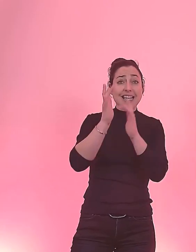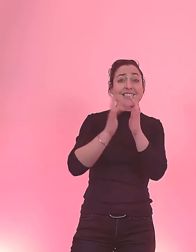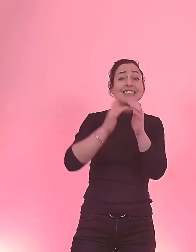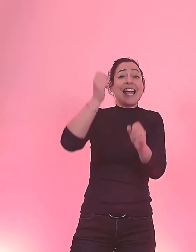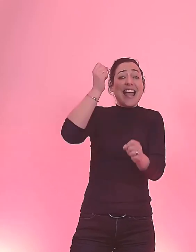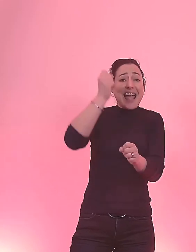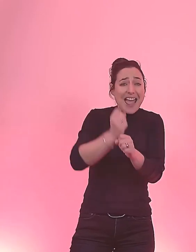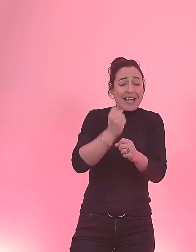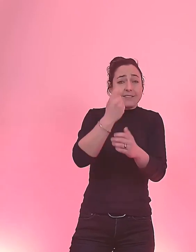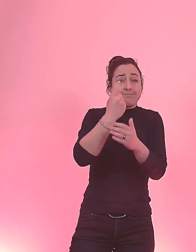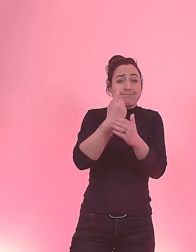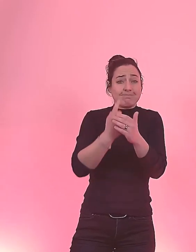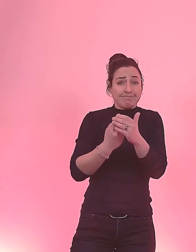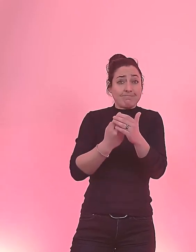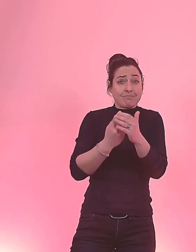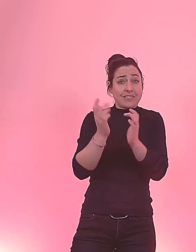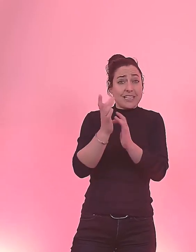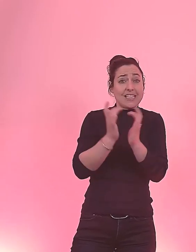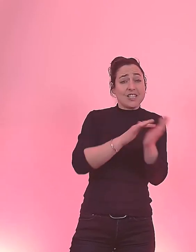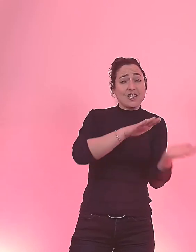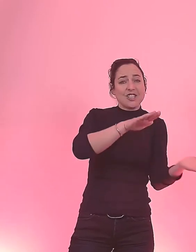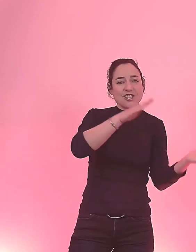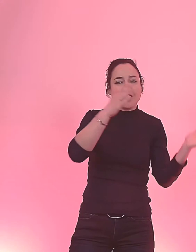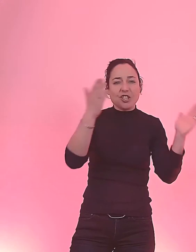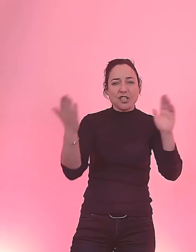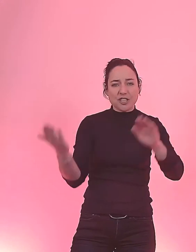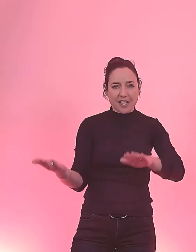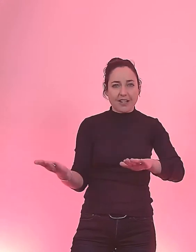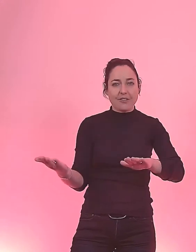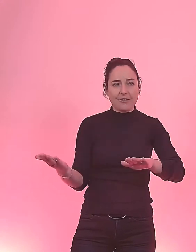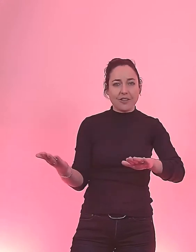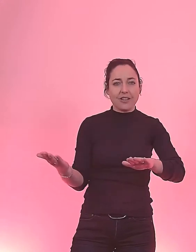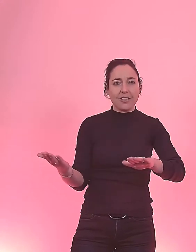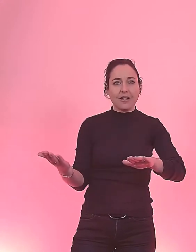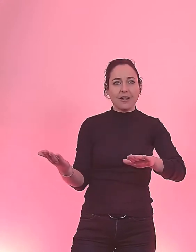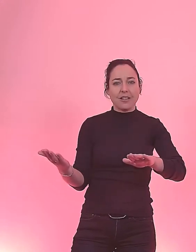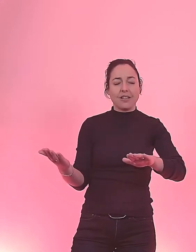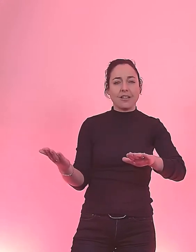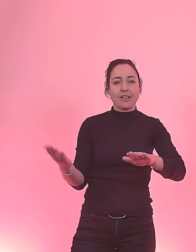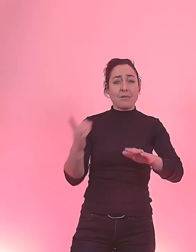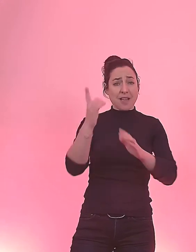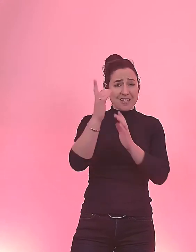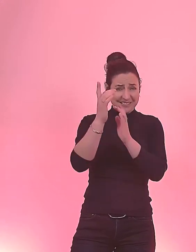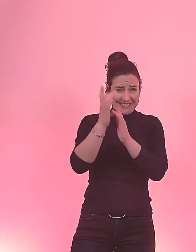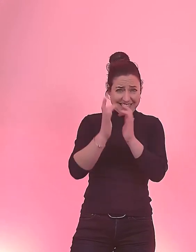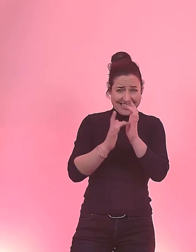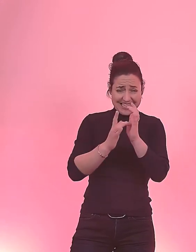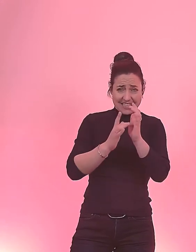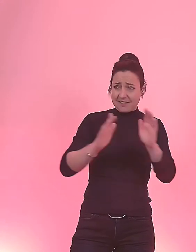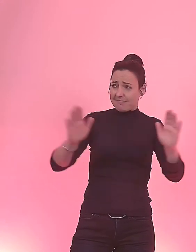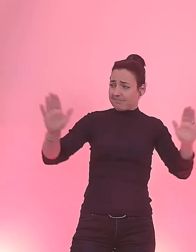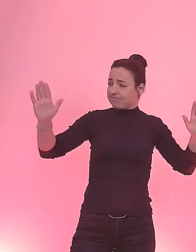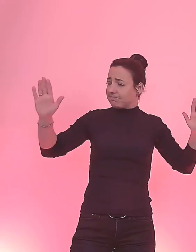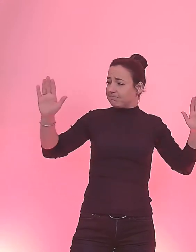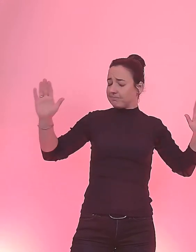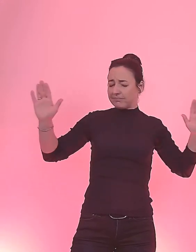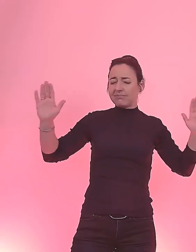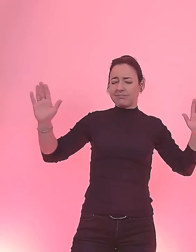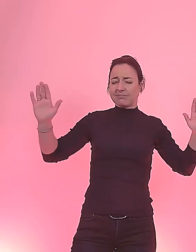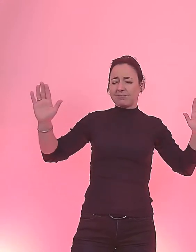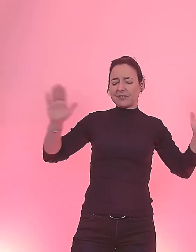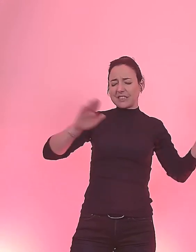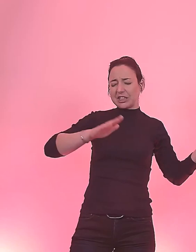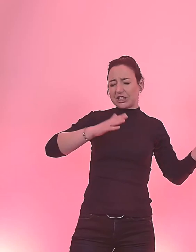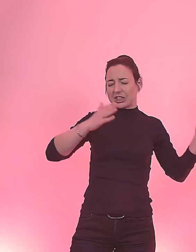hij stierf maar deze man die steden van het kruis was ook de god die het machtswoord